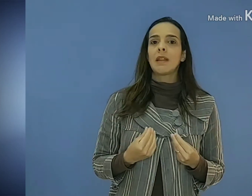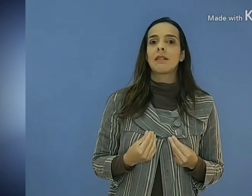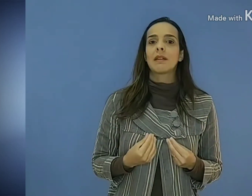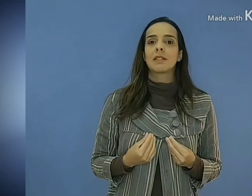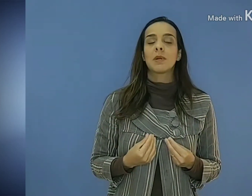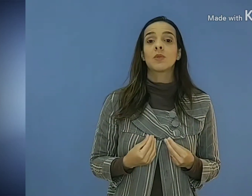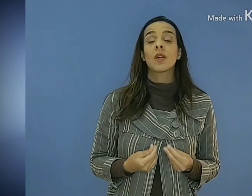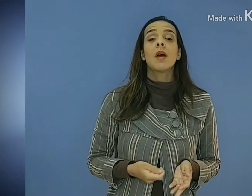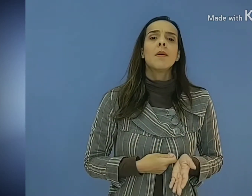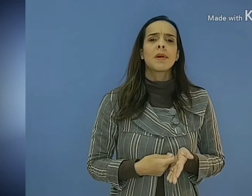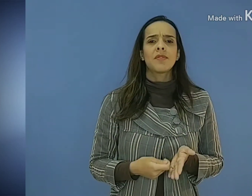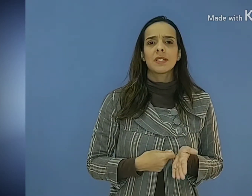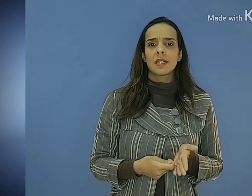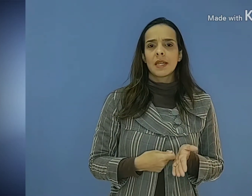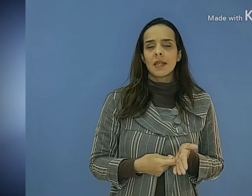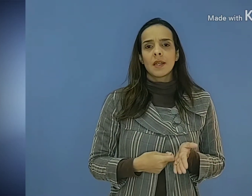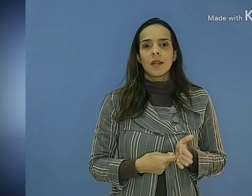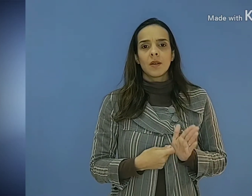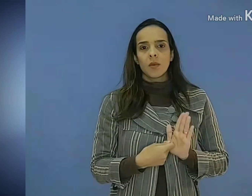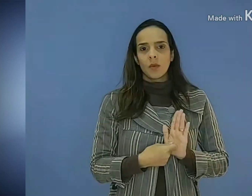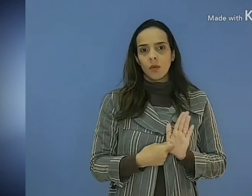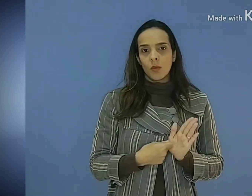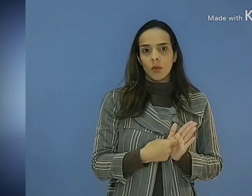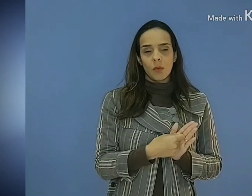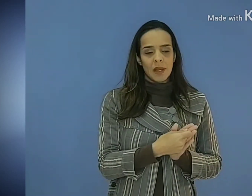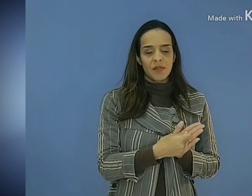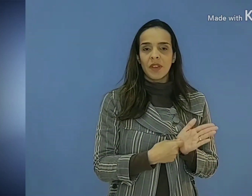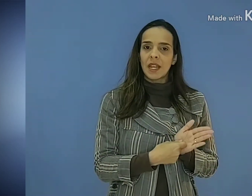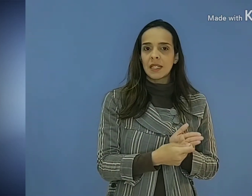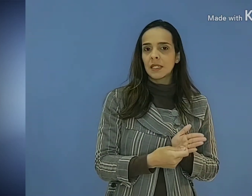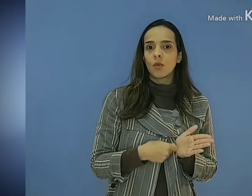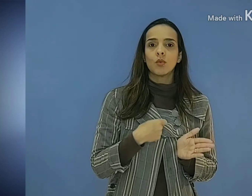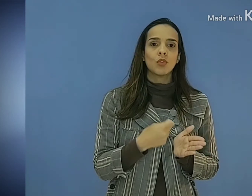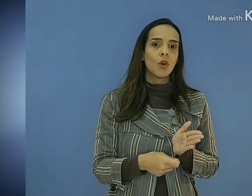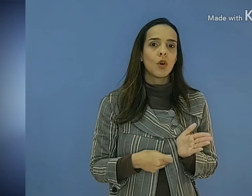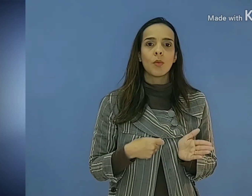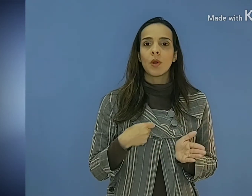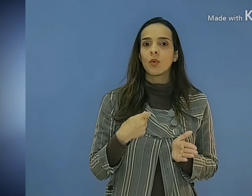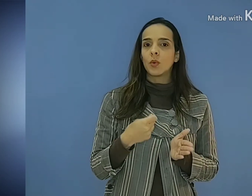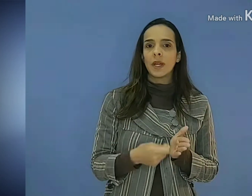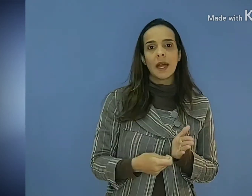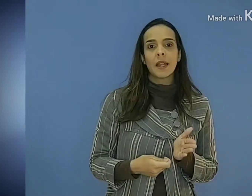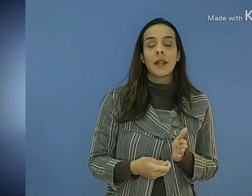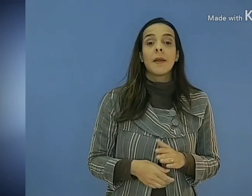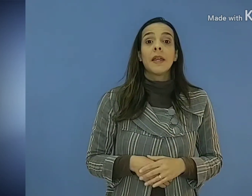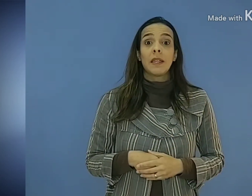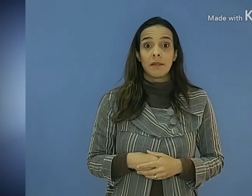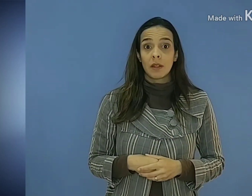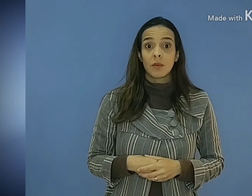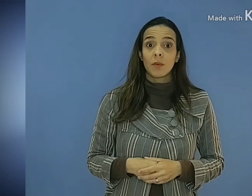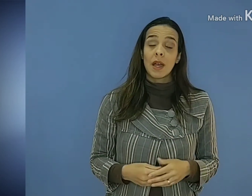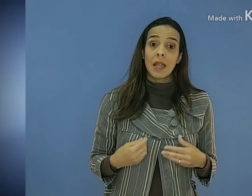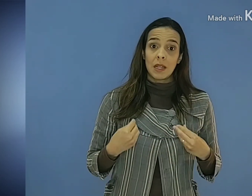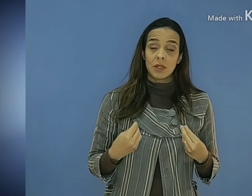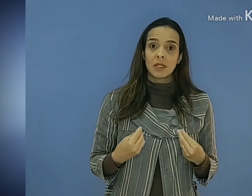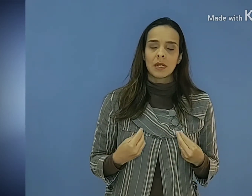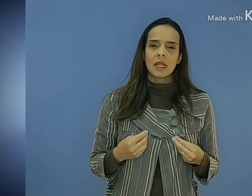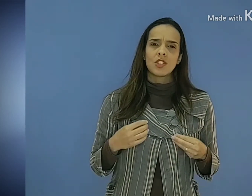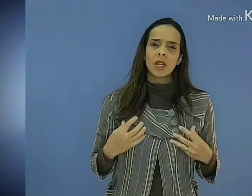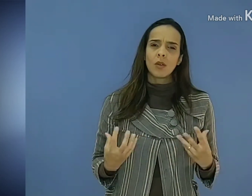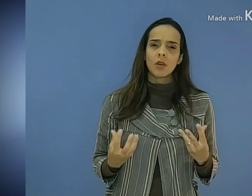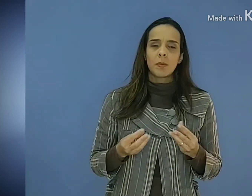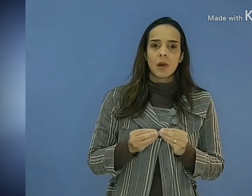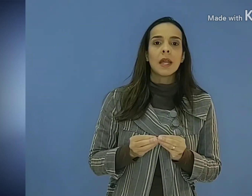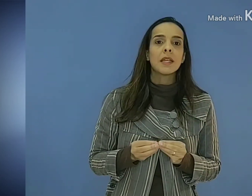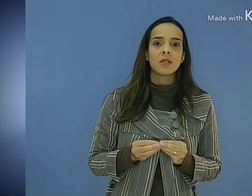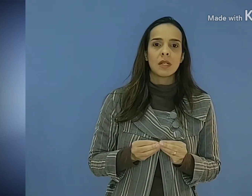papel, uma caneta nas mãos para fazer uma referência a algum nome, a algum lugar. Então, a língua de